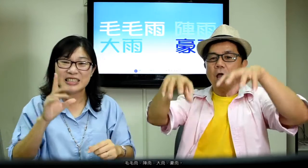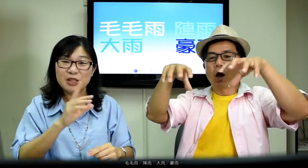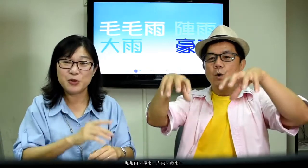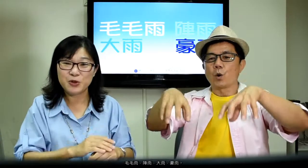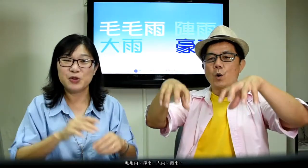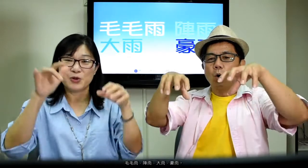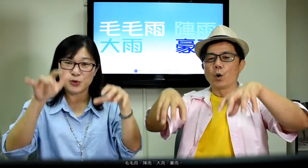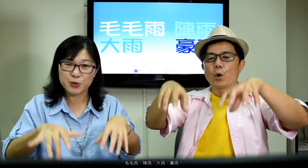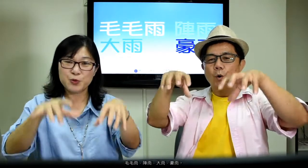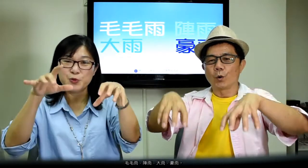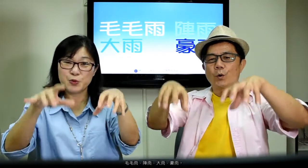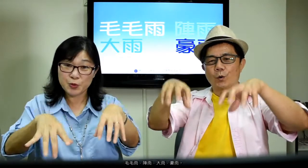阵雨，